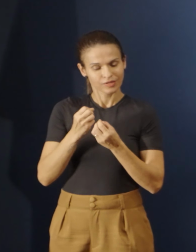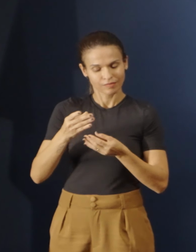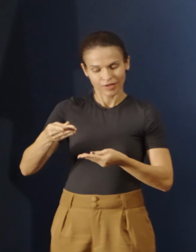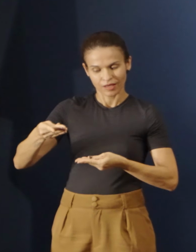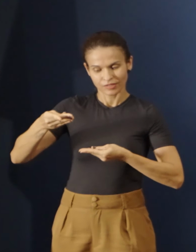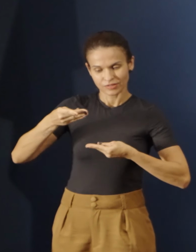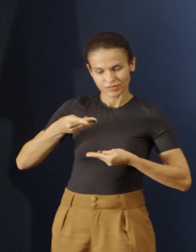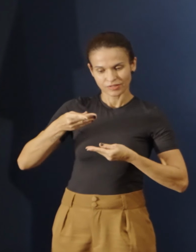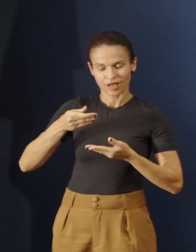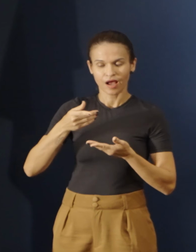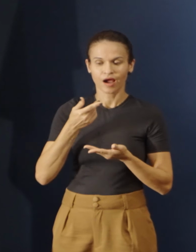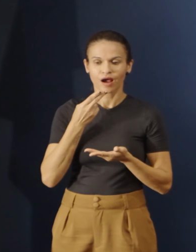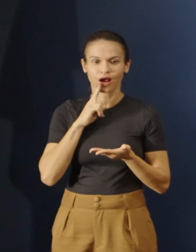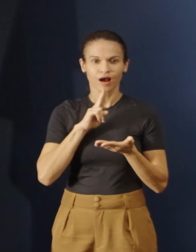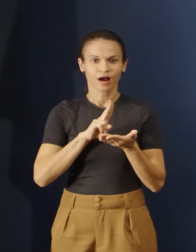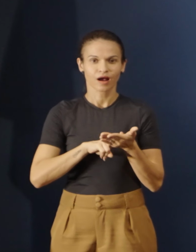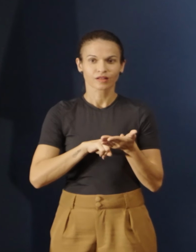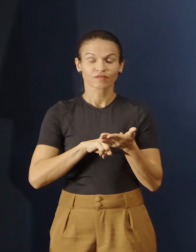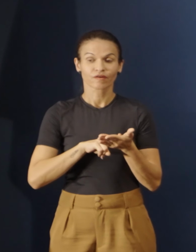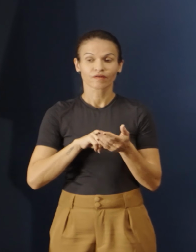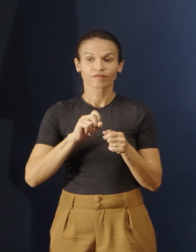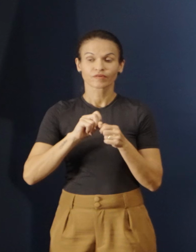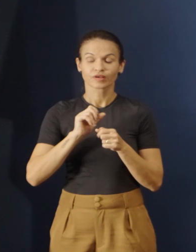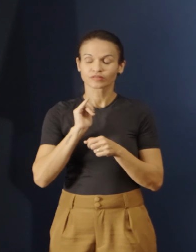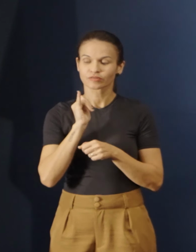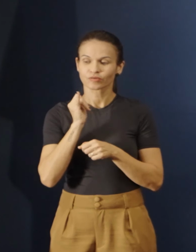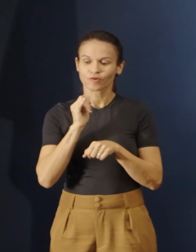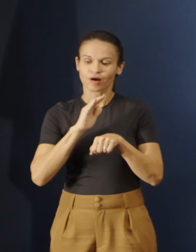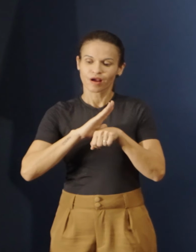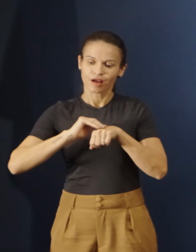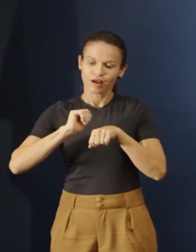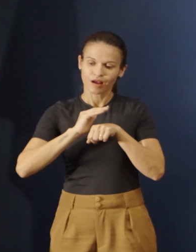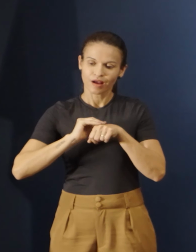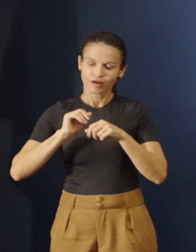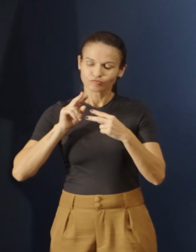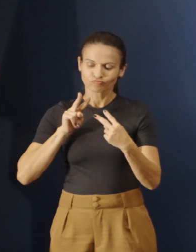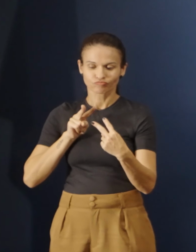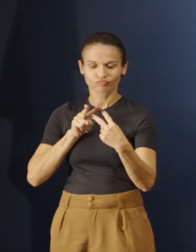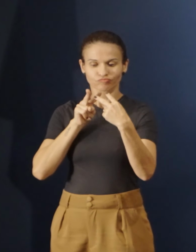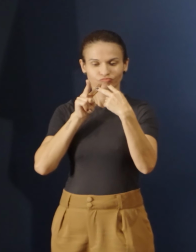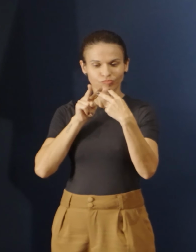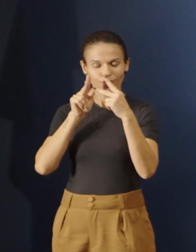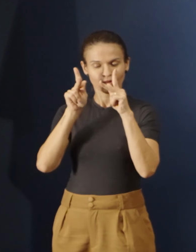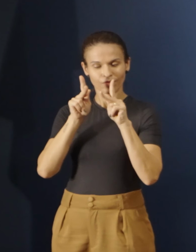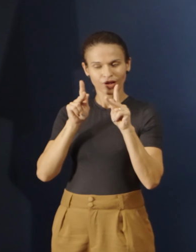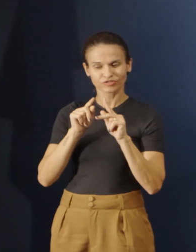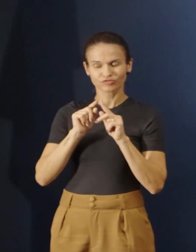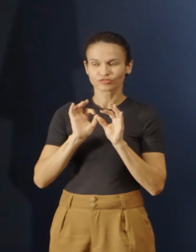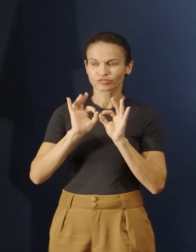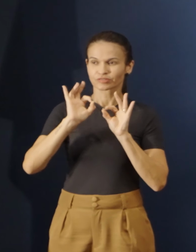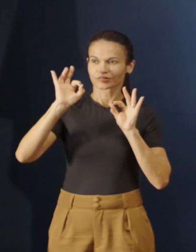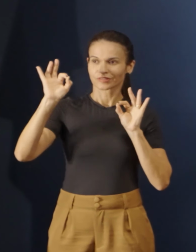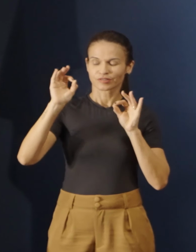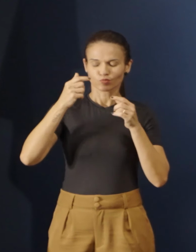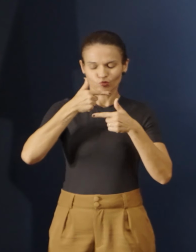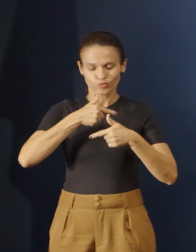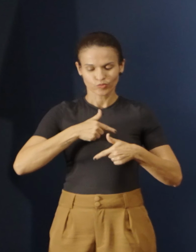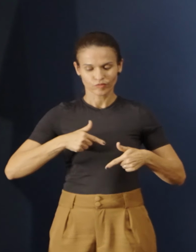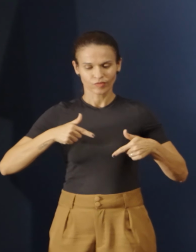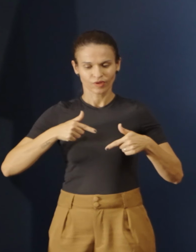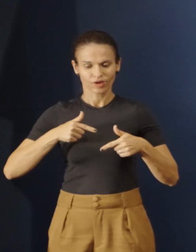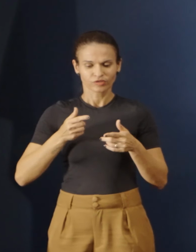carta, feito com um recado, um carinho, do olhar reconciliado com a distância e o vazio, como que desfolha